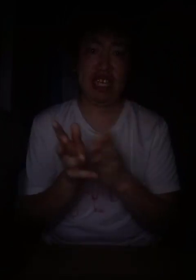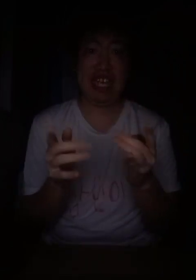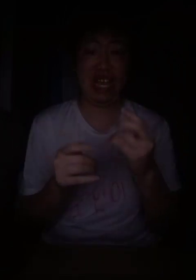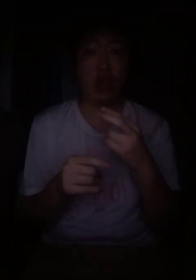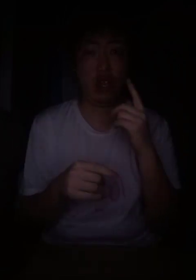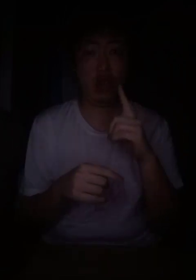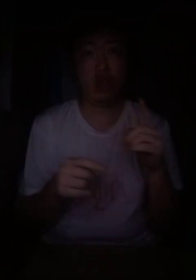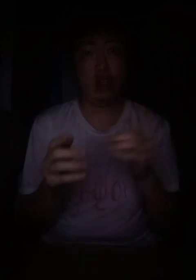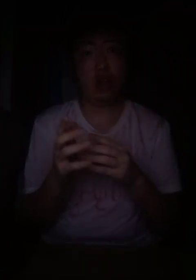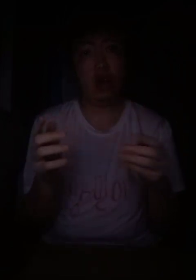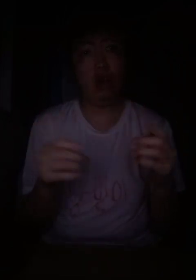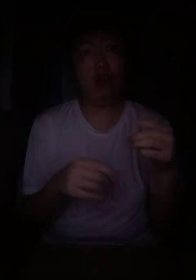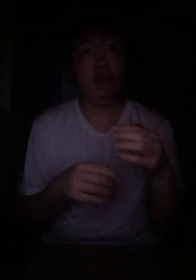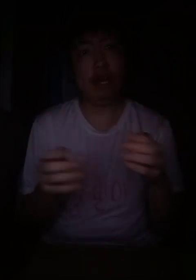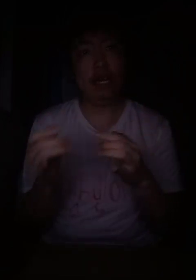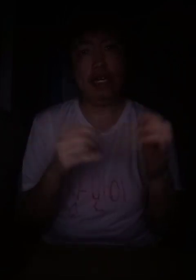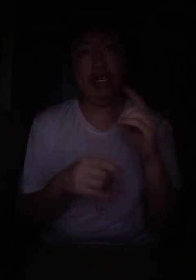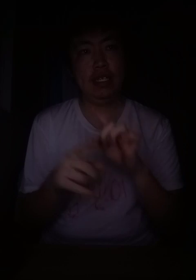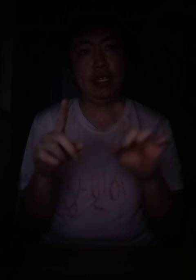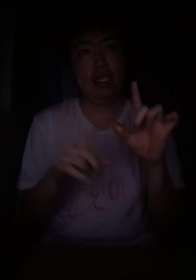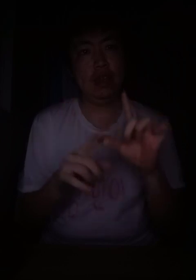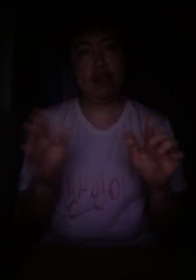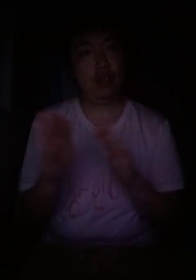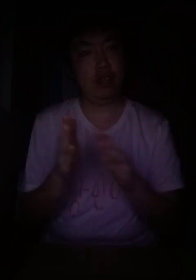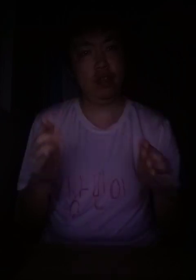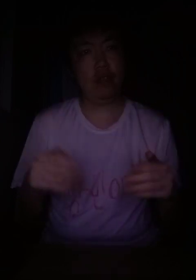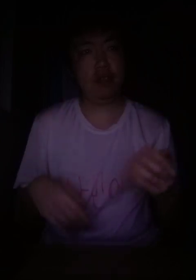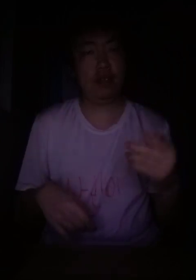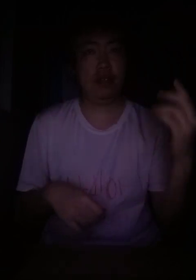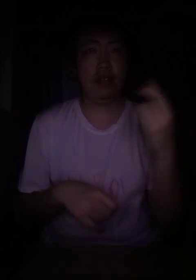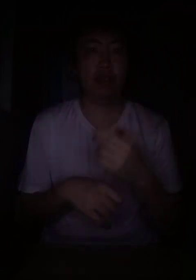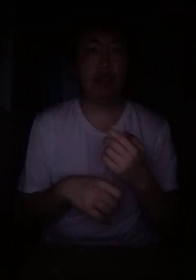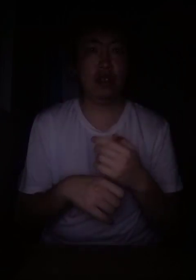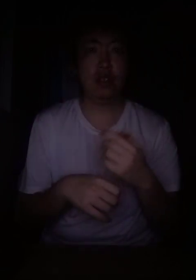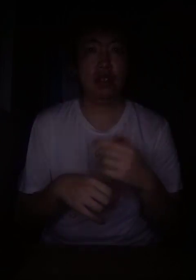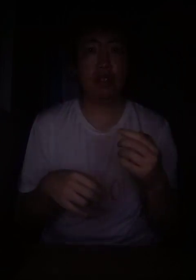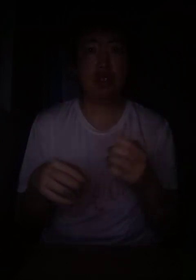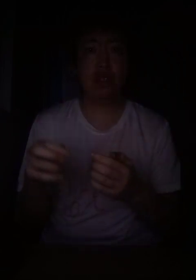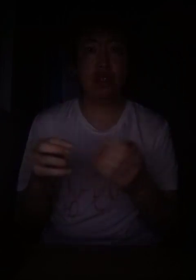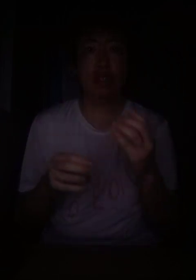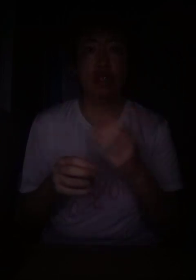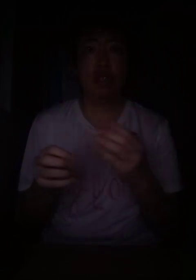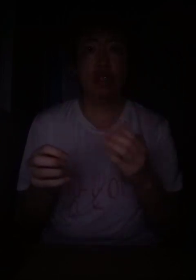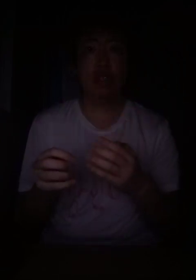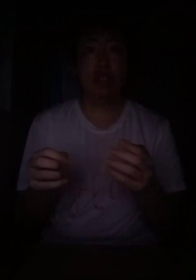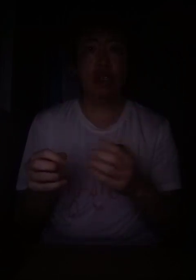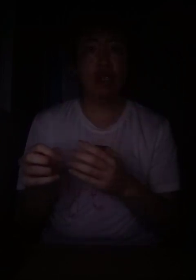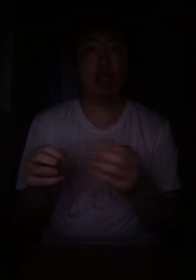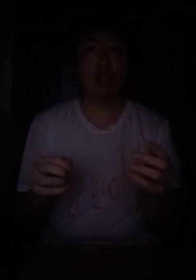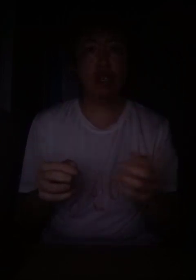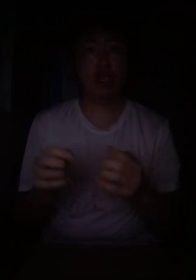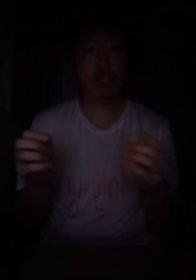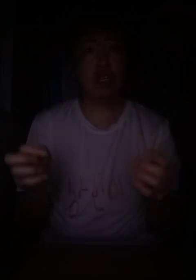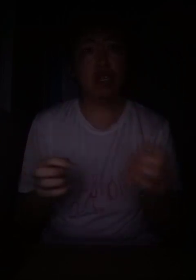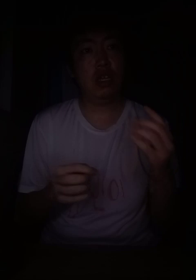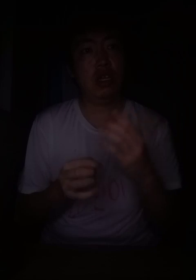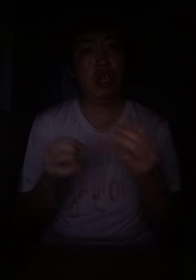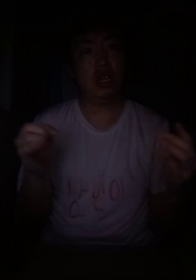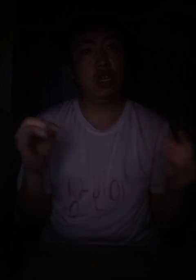도시철도 1호선에서 벌어진 일입니다. 당시 전동차에 탄 시민들은 부산대역부터 이곳 동네역까지 6분 넘게 불 안에